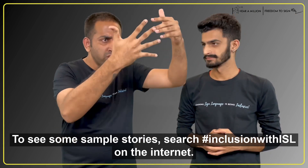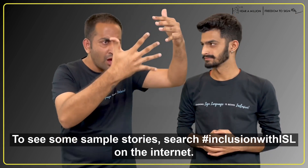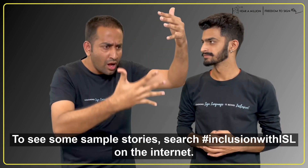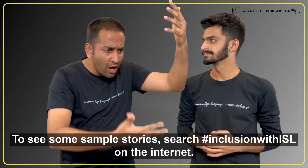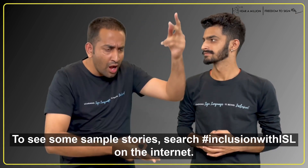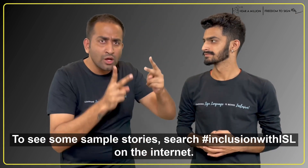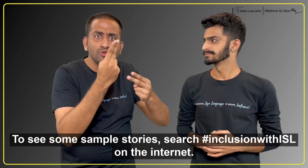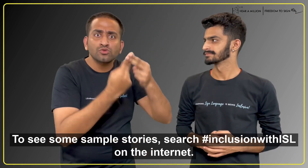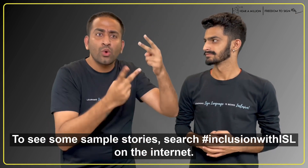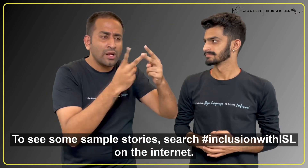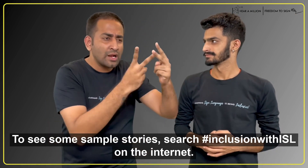पर ढूले